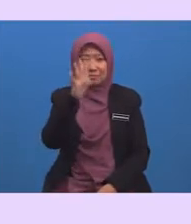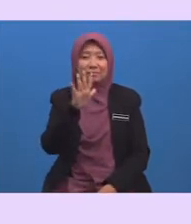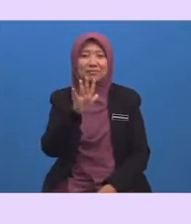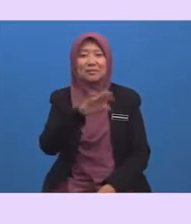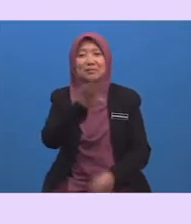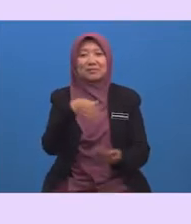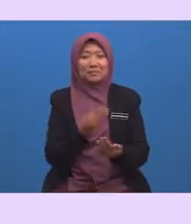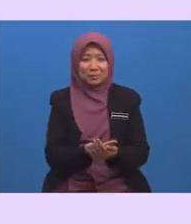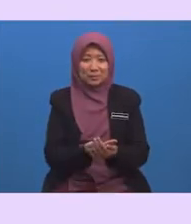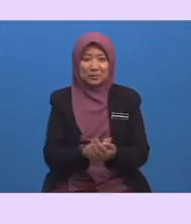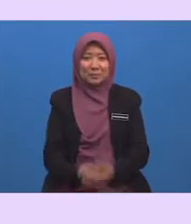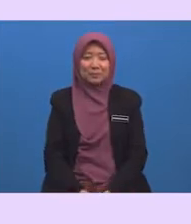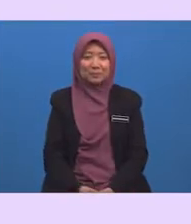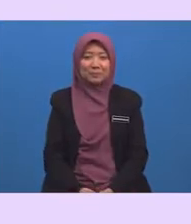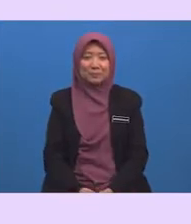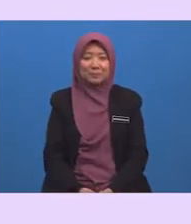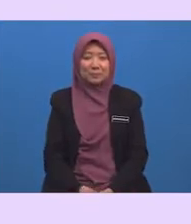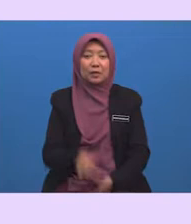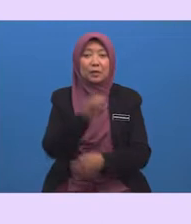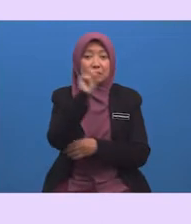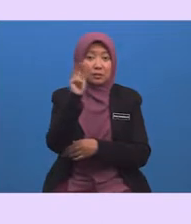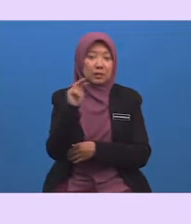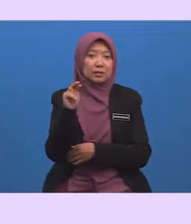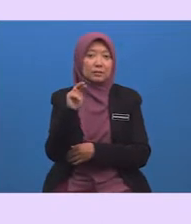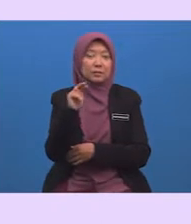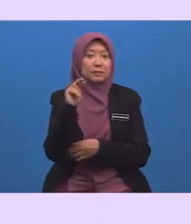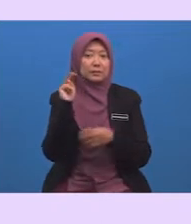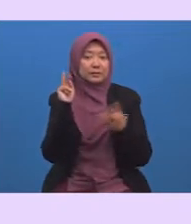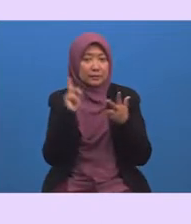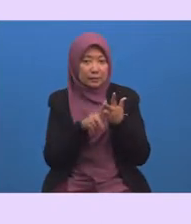Pandai murid-murid semua. Soalan ketiga.